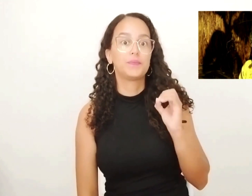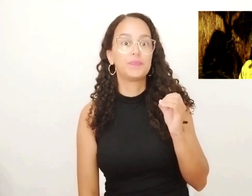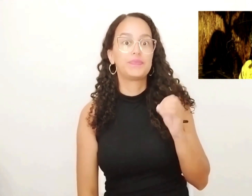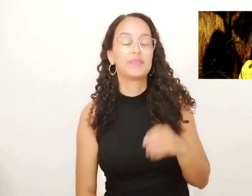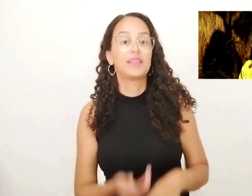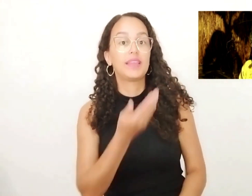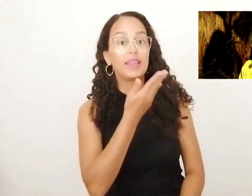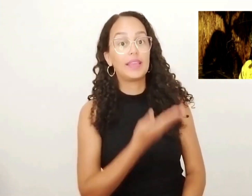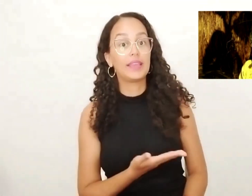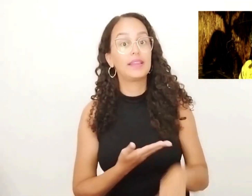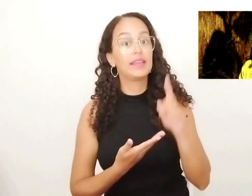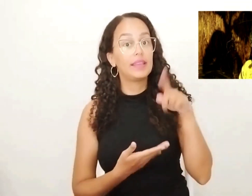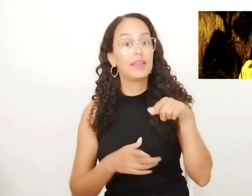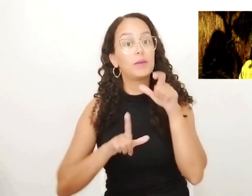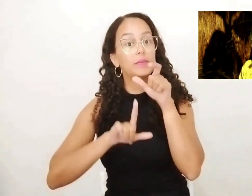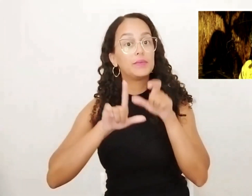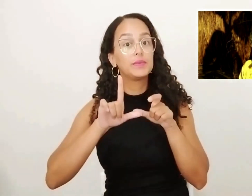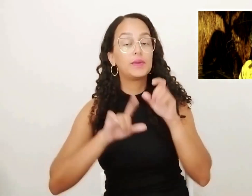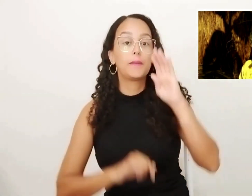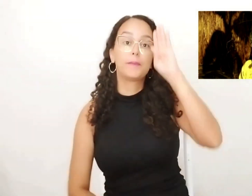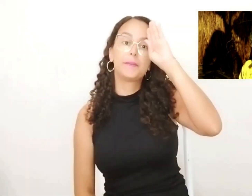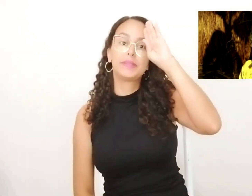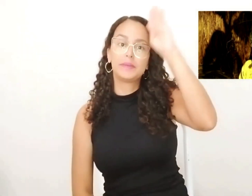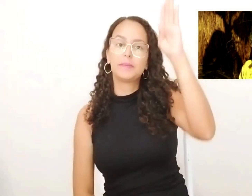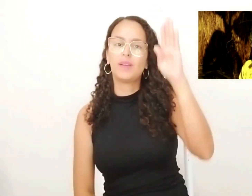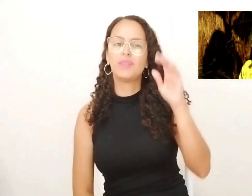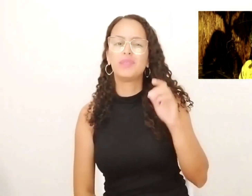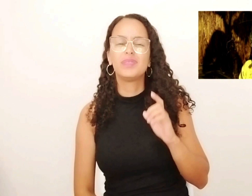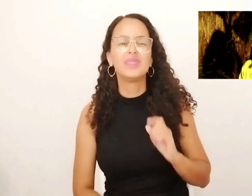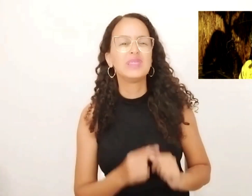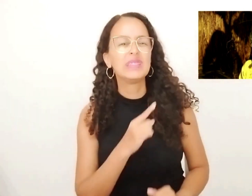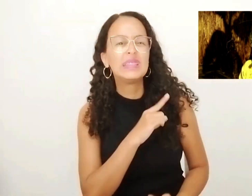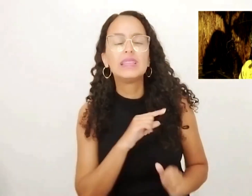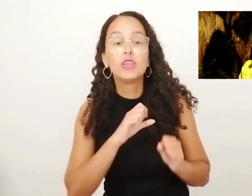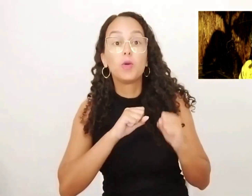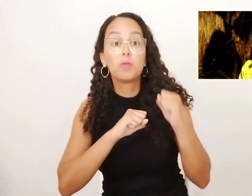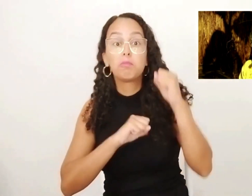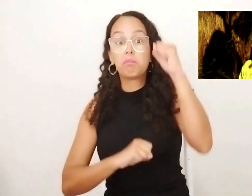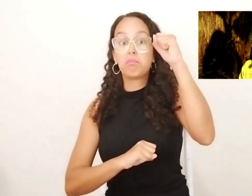É uma amálgama da formação do Brasil. É índio,